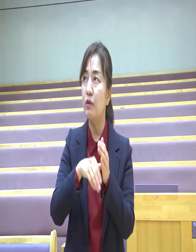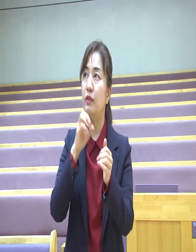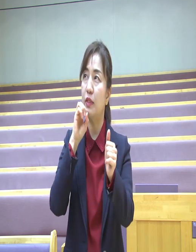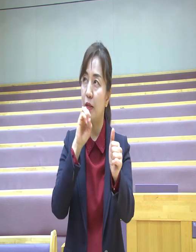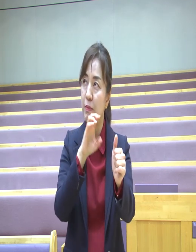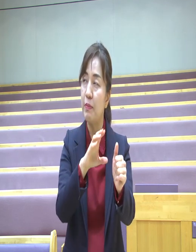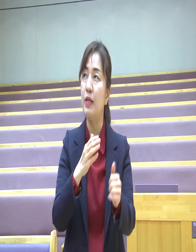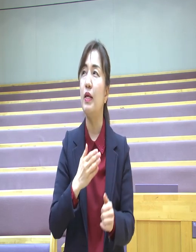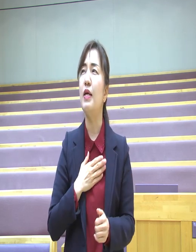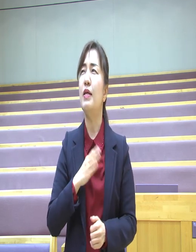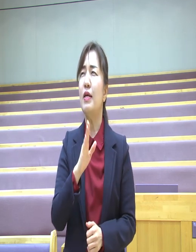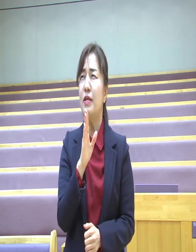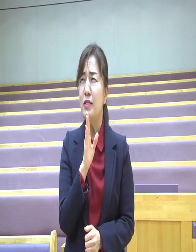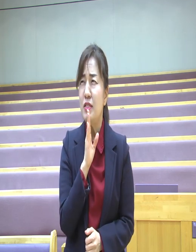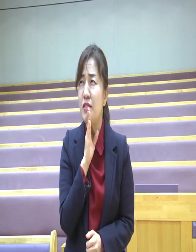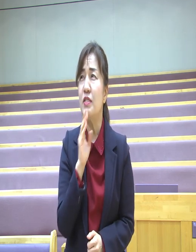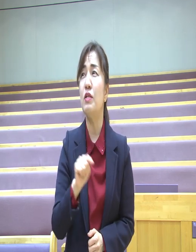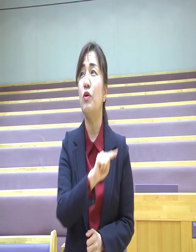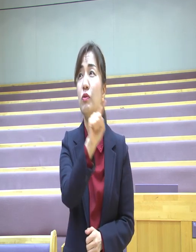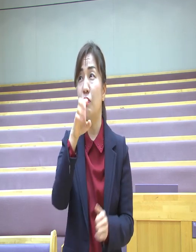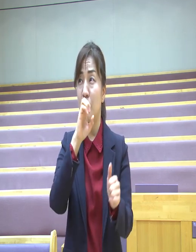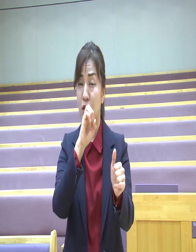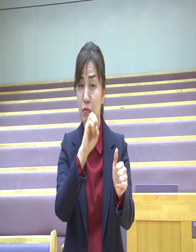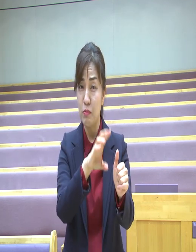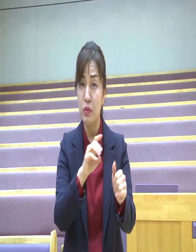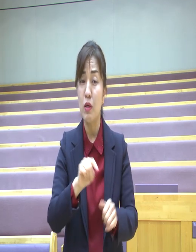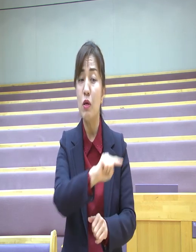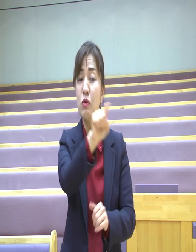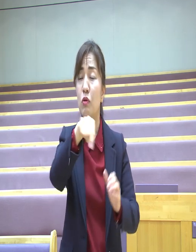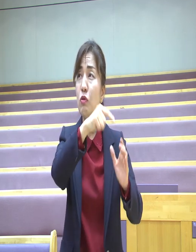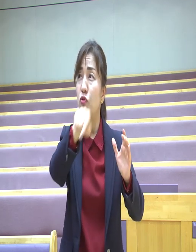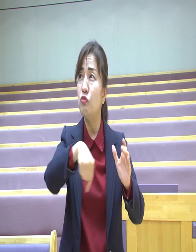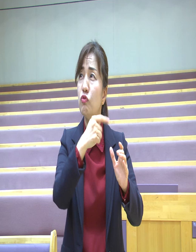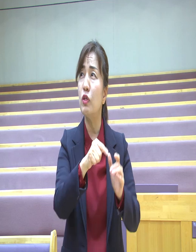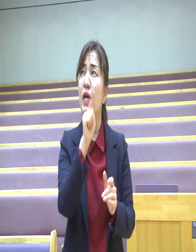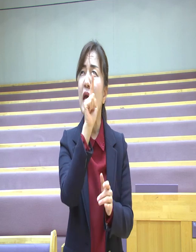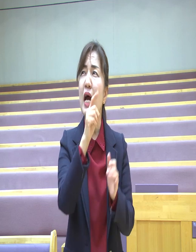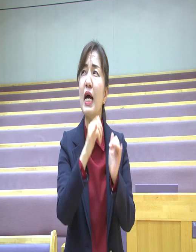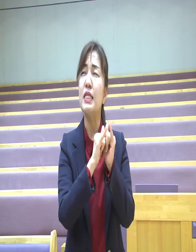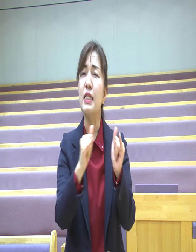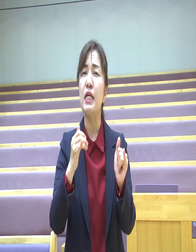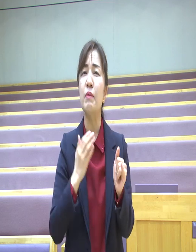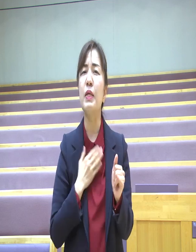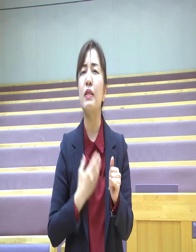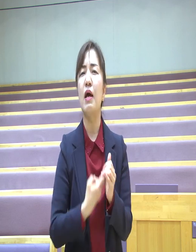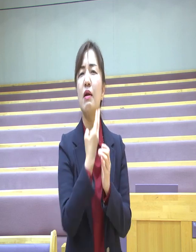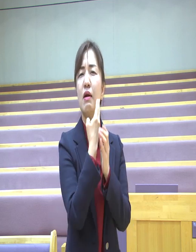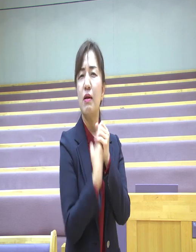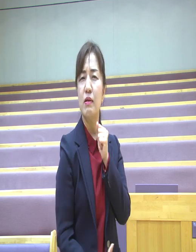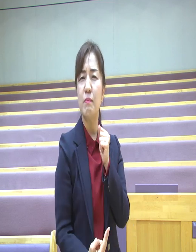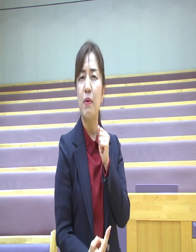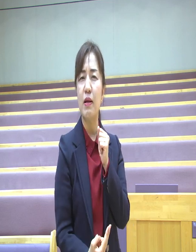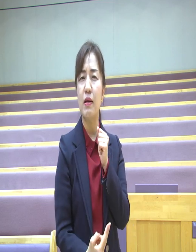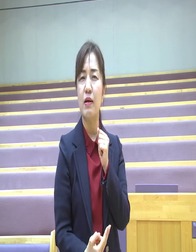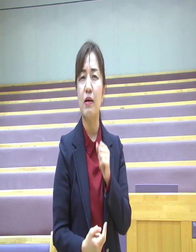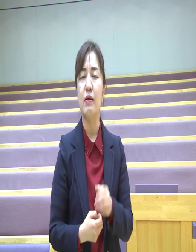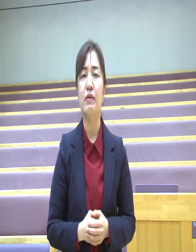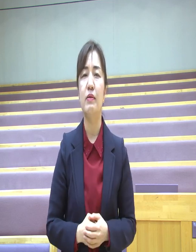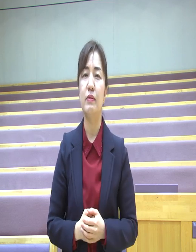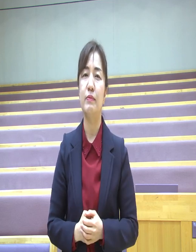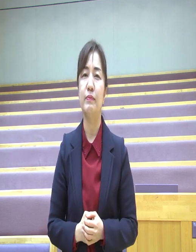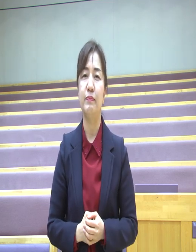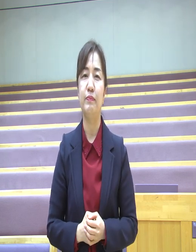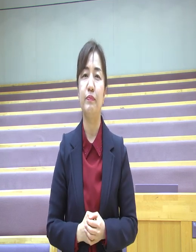시작. 그들이 먹을 때에 이르시되 내가 진실로 너에게 이르노니 너희 중에 한 사람이